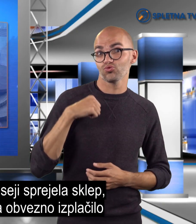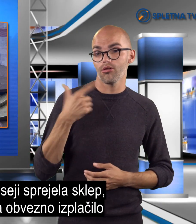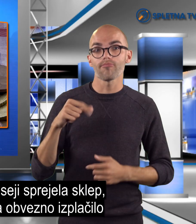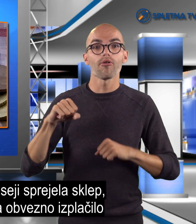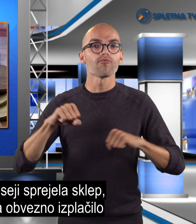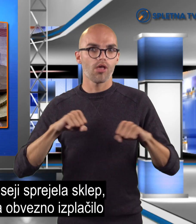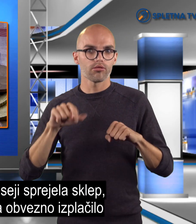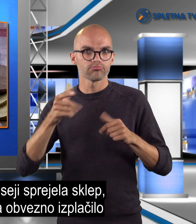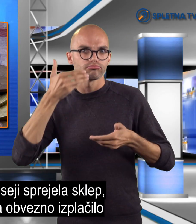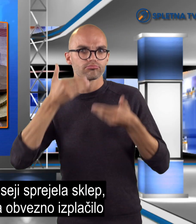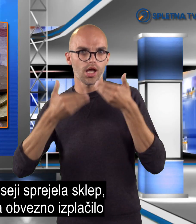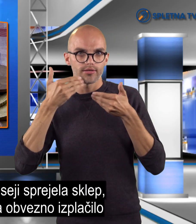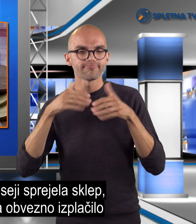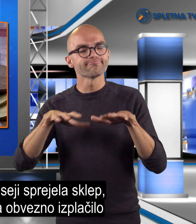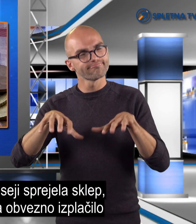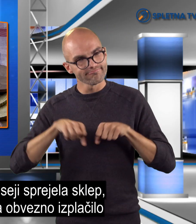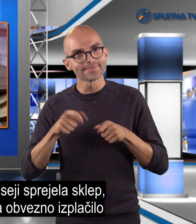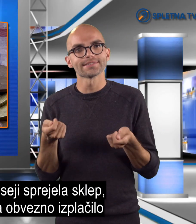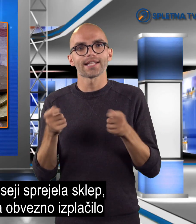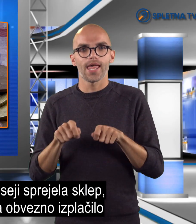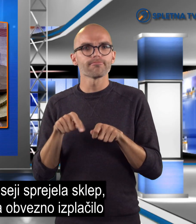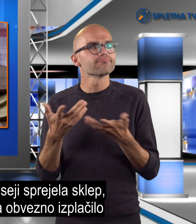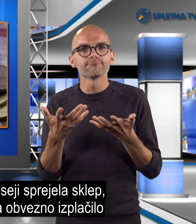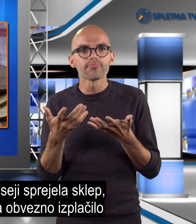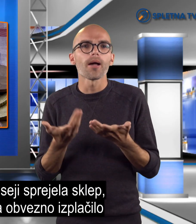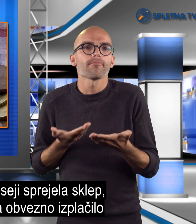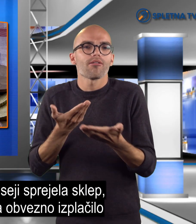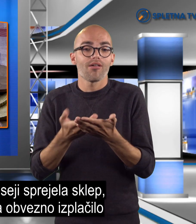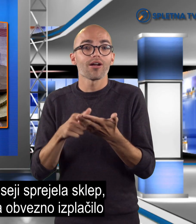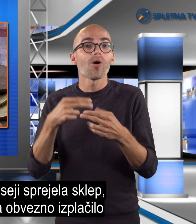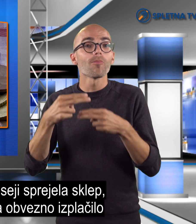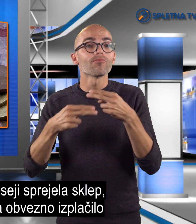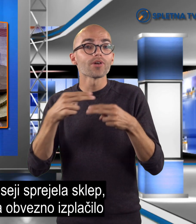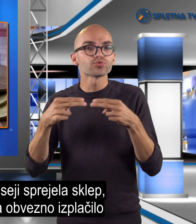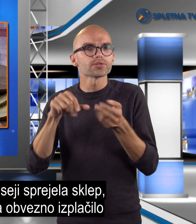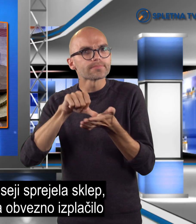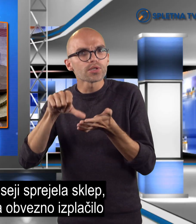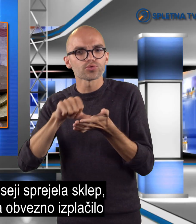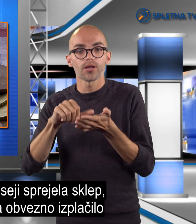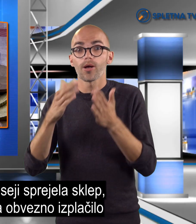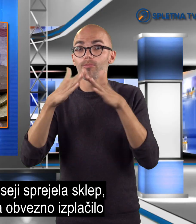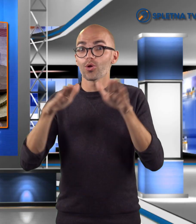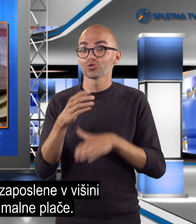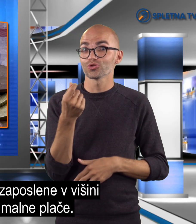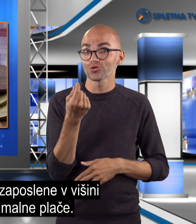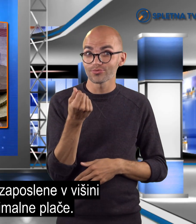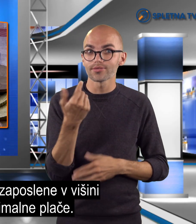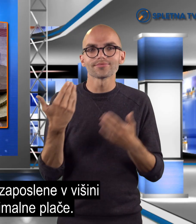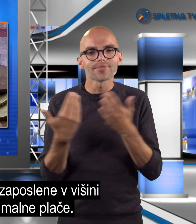Včeraj je vlada na seji sprejela sklep, s katerim predlaga obvezno izplačilo božičnice za vse zaposlene v višini